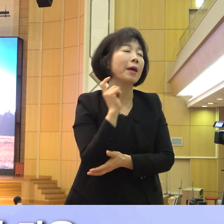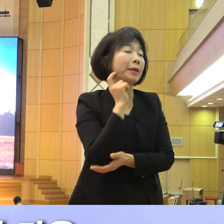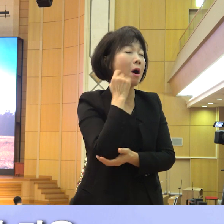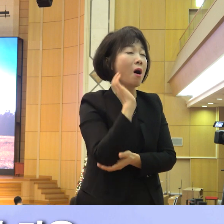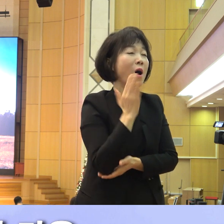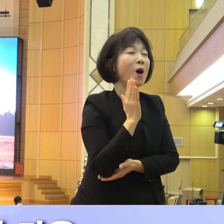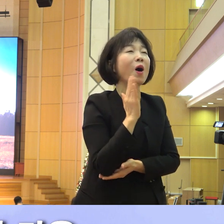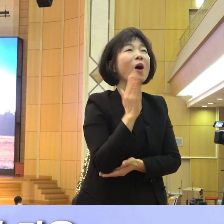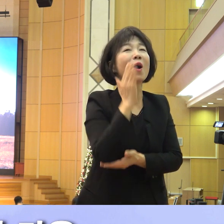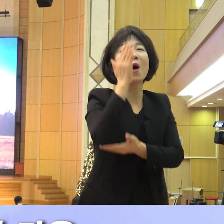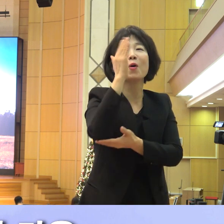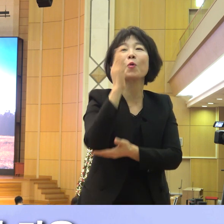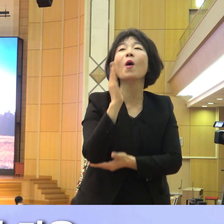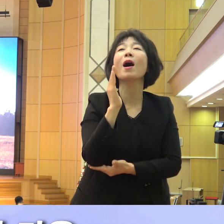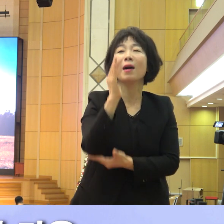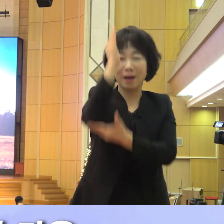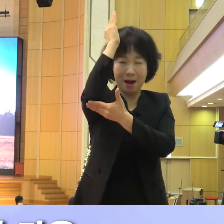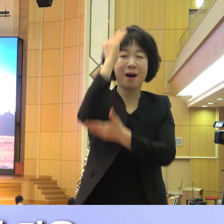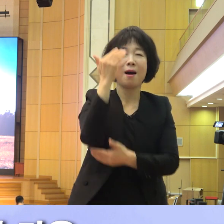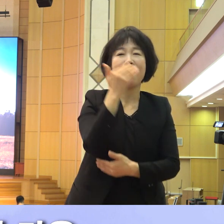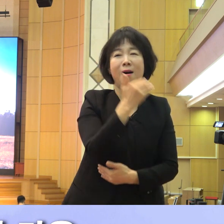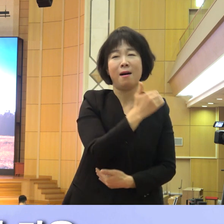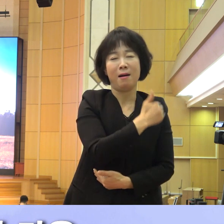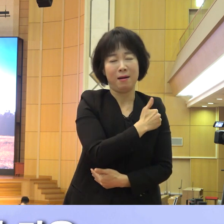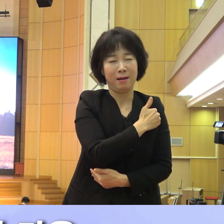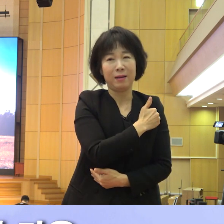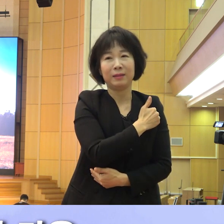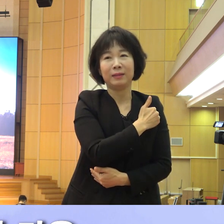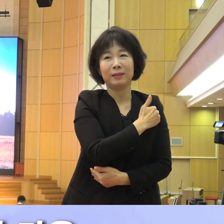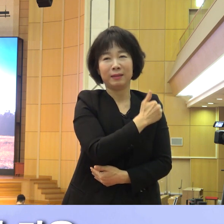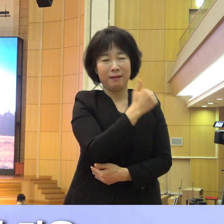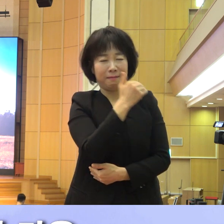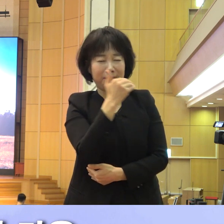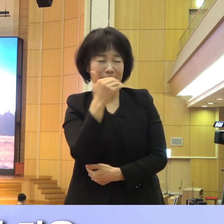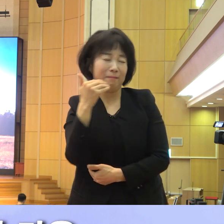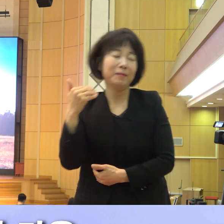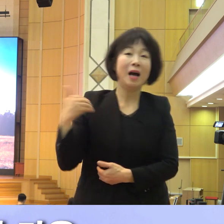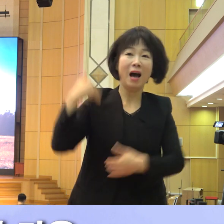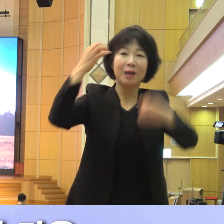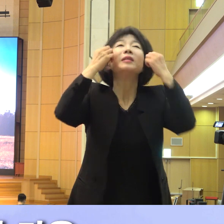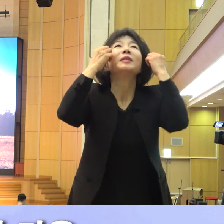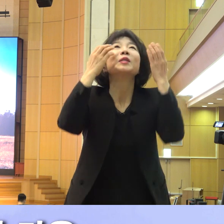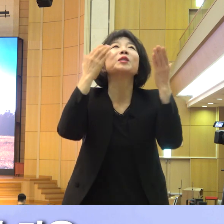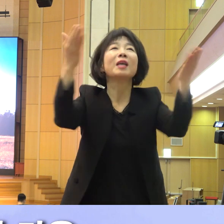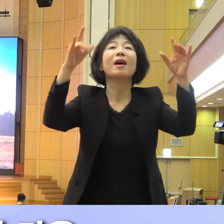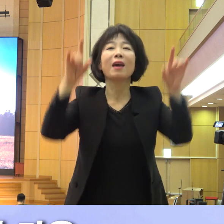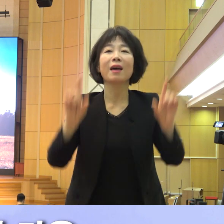주의 영광 가는 땅